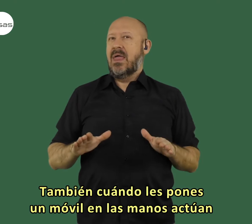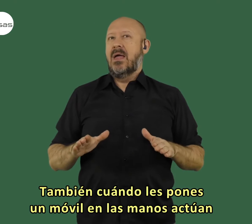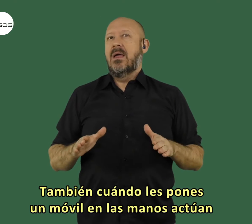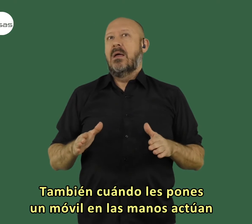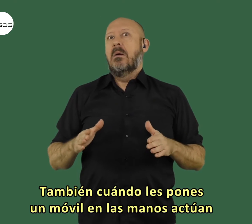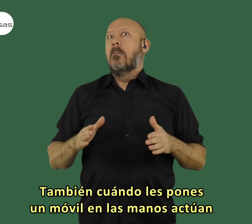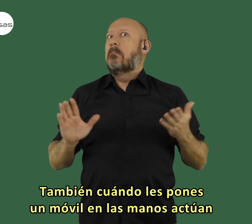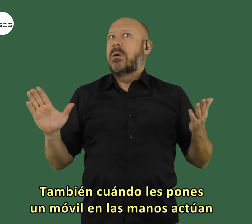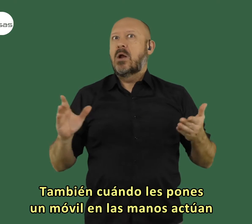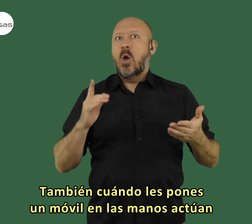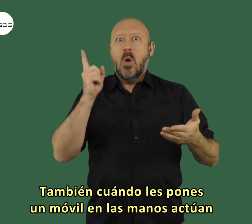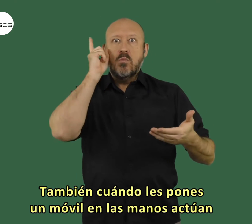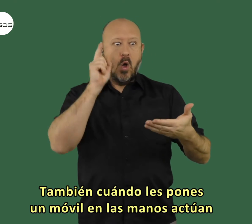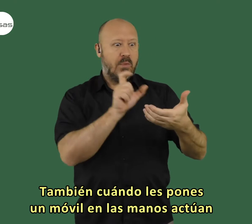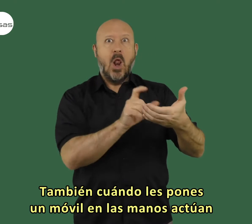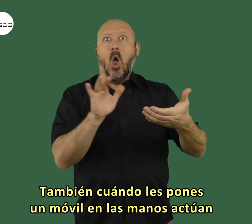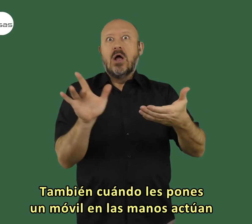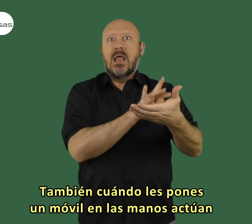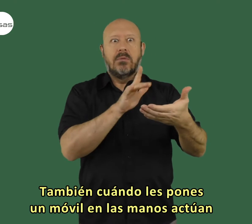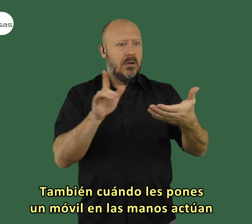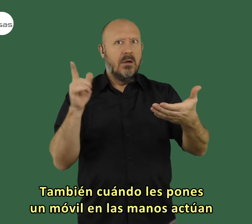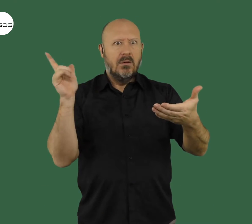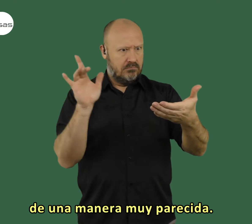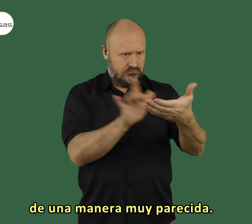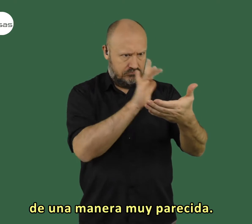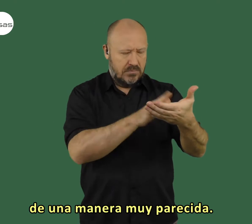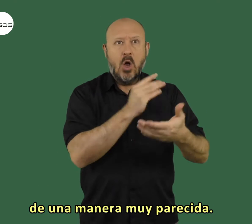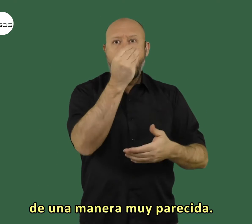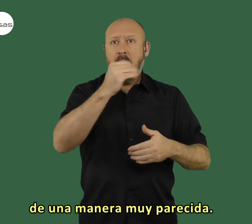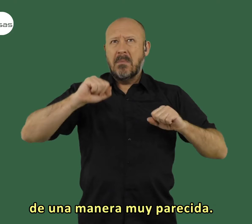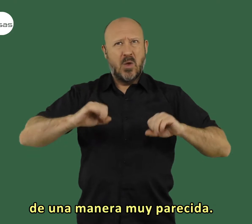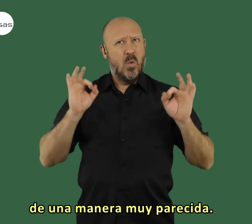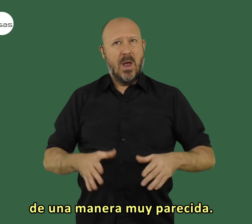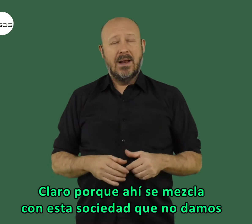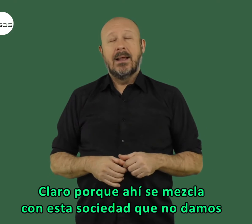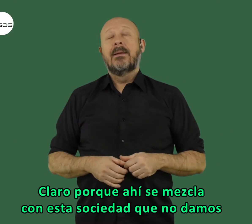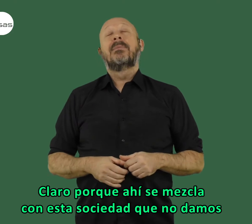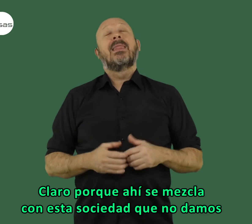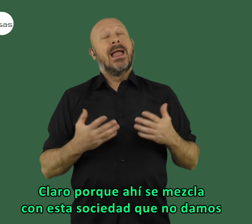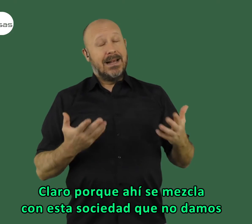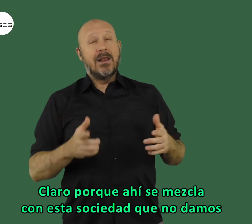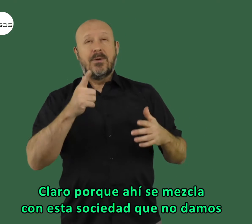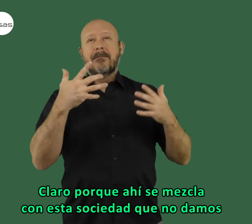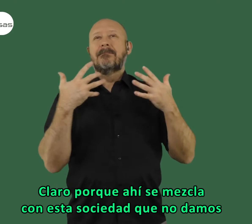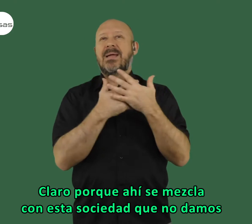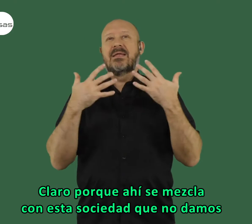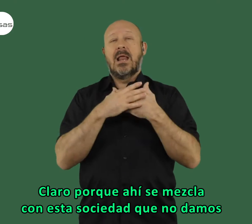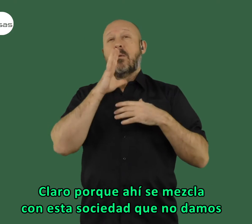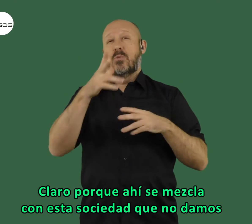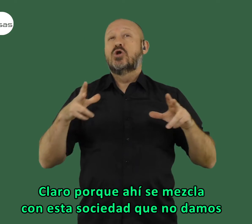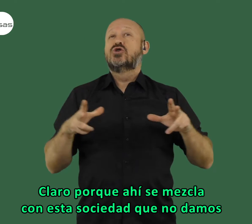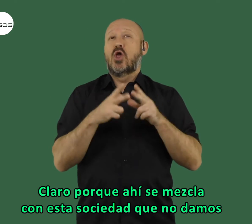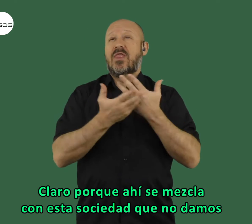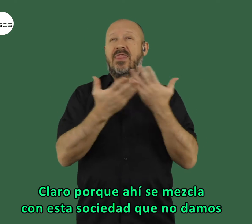pausada. También cuando les pones un móvil en las manos, actúan de una manera muy parecida. Claro, porque ahí se mezcla con